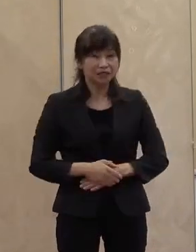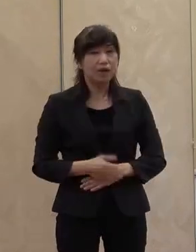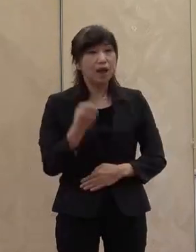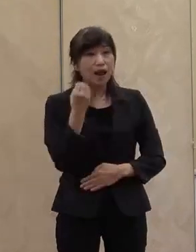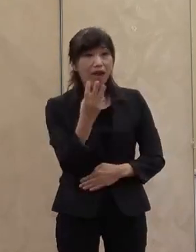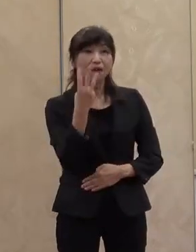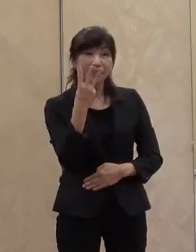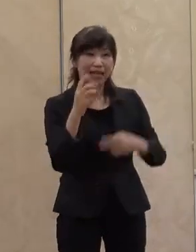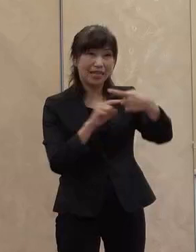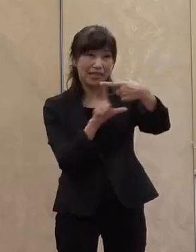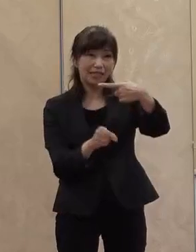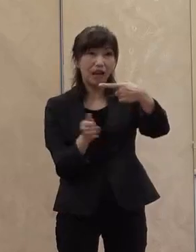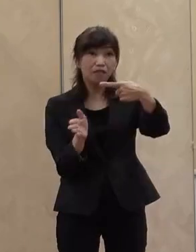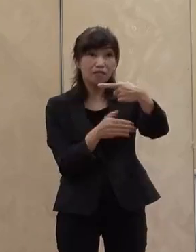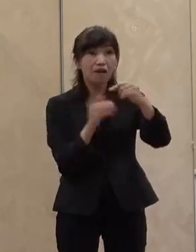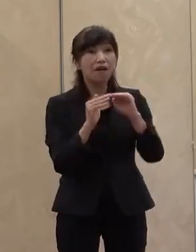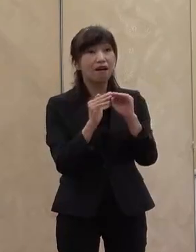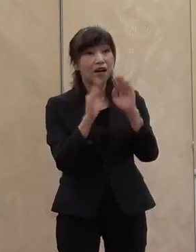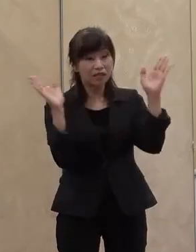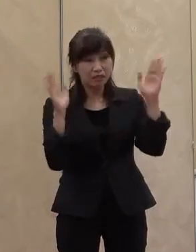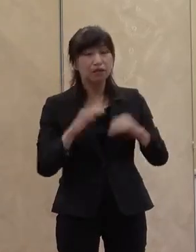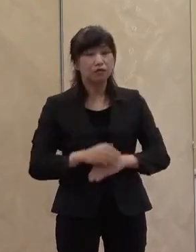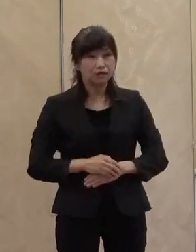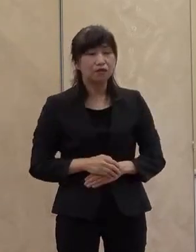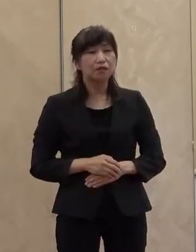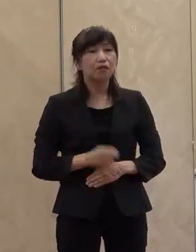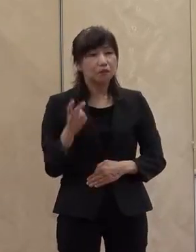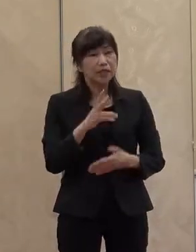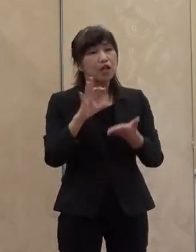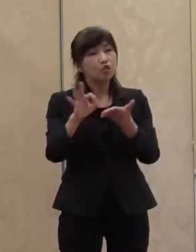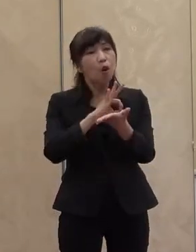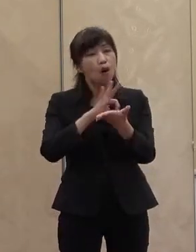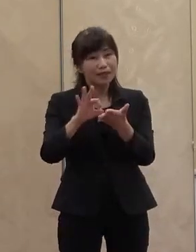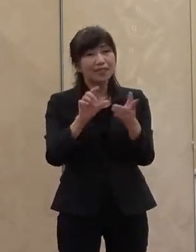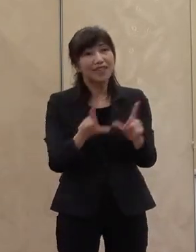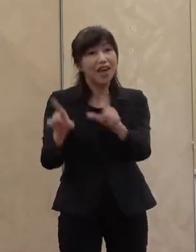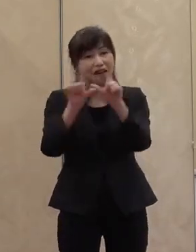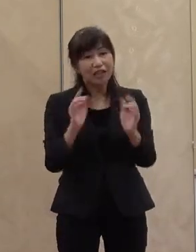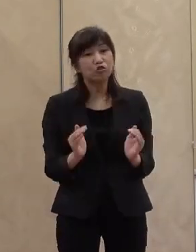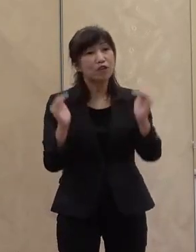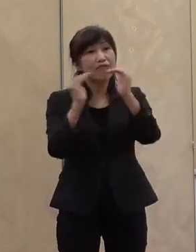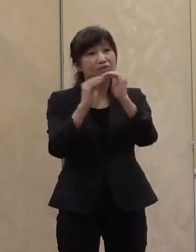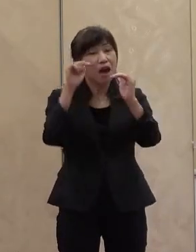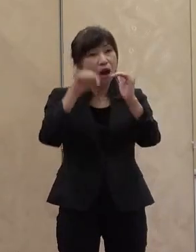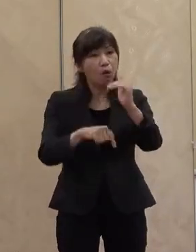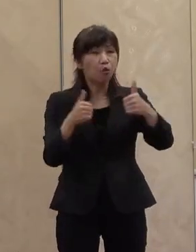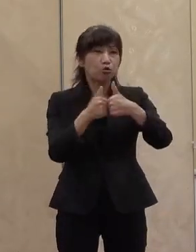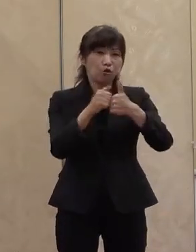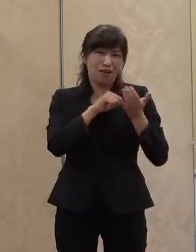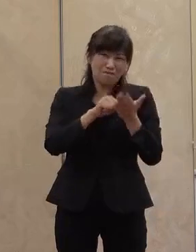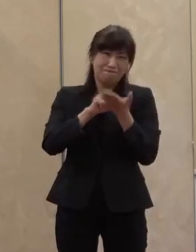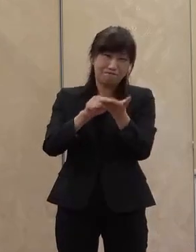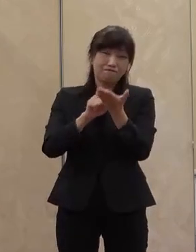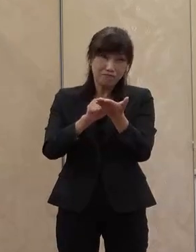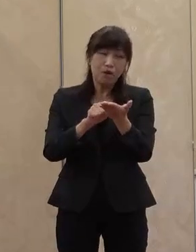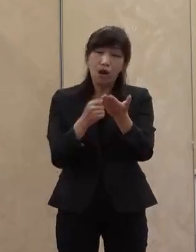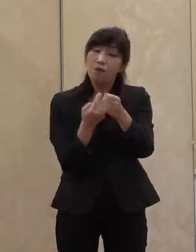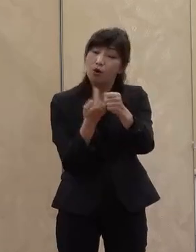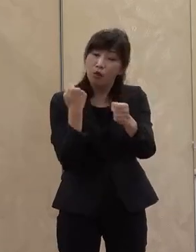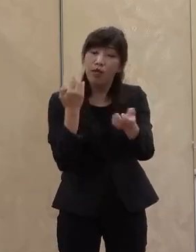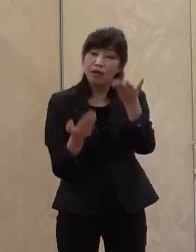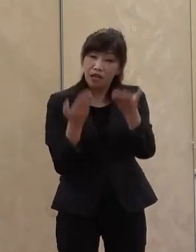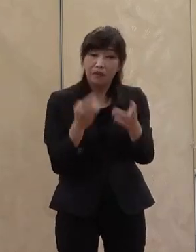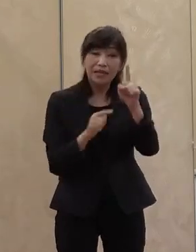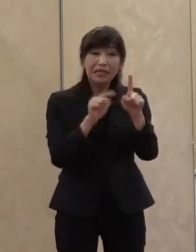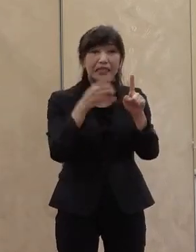運用します。同じ趣旨ですけども、消費生活センターにかかる相談件数についても前年比の 1.4 倍になってますから、これも AI チャットボ